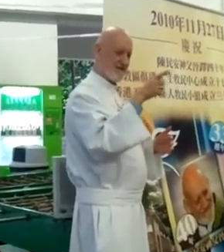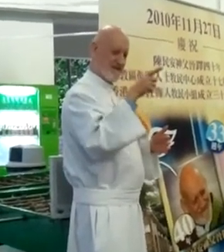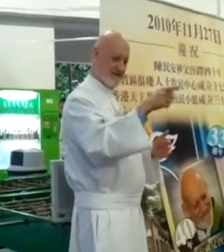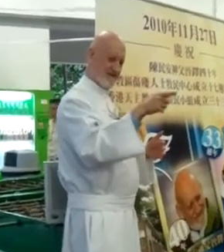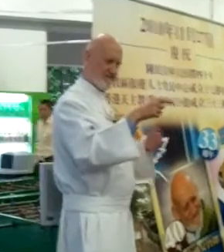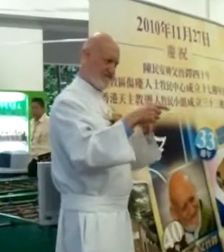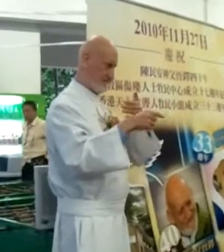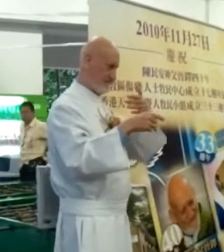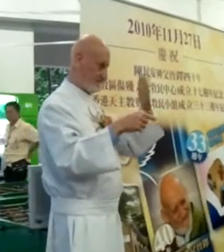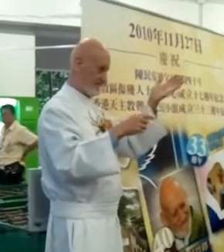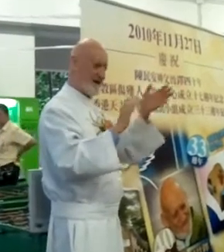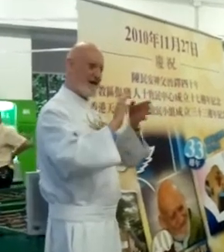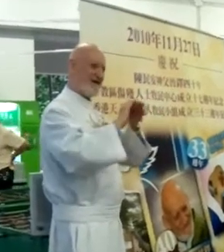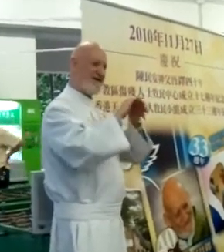度的時候咧，主教好記得我。